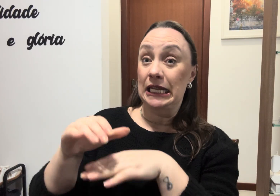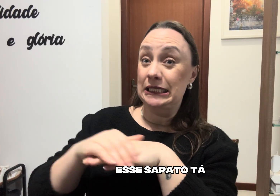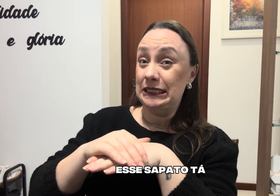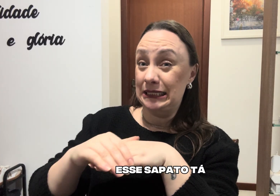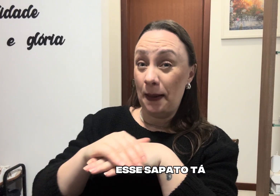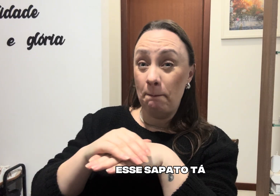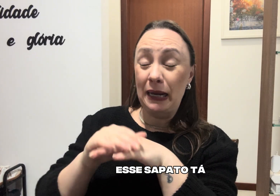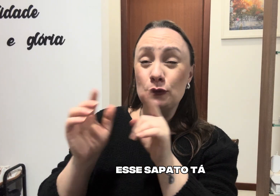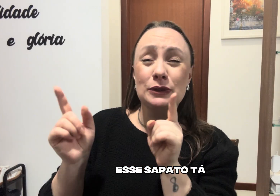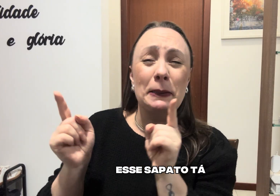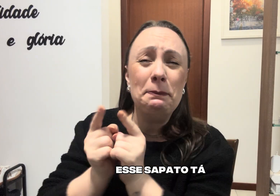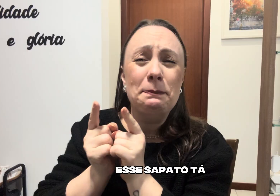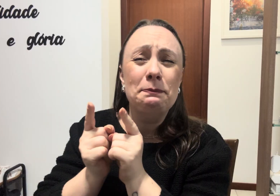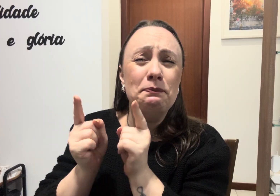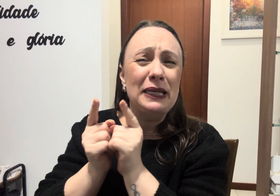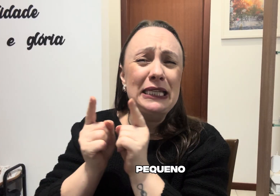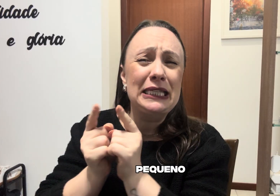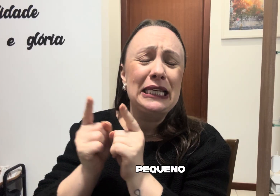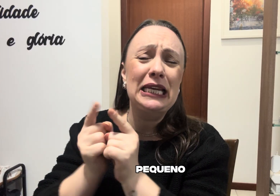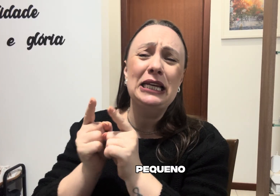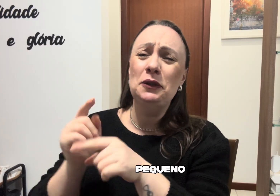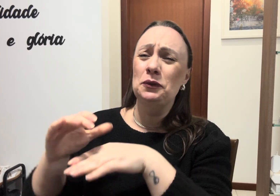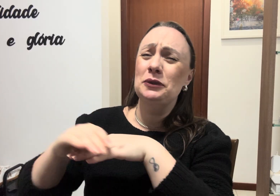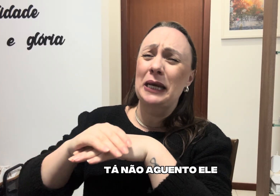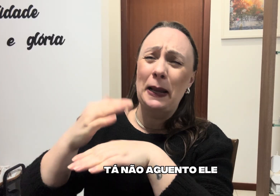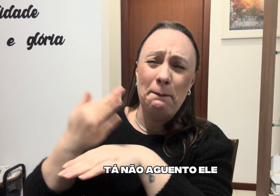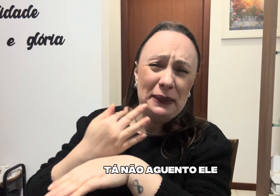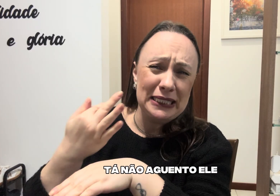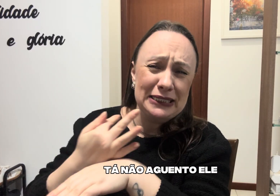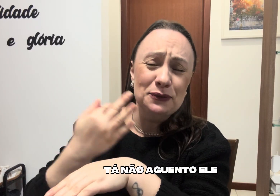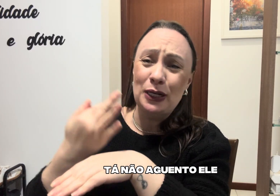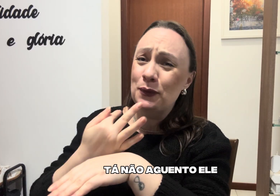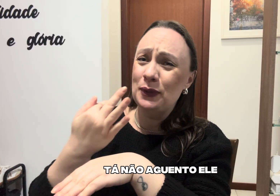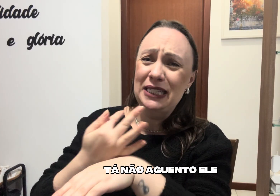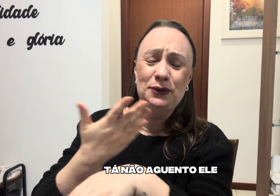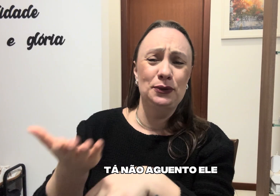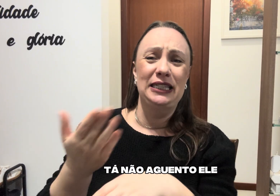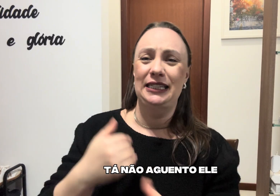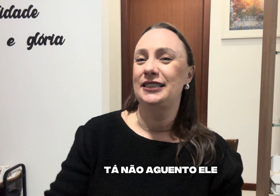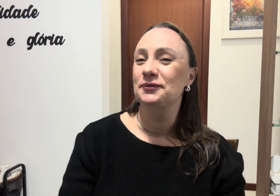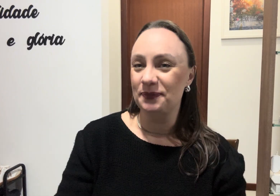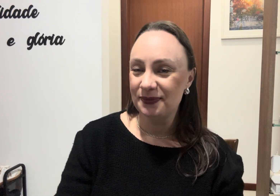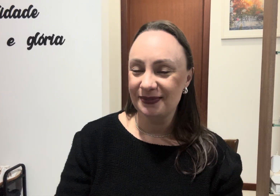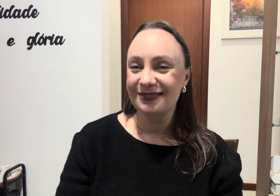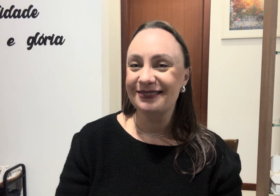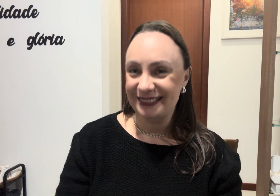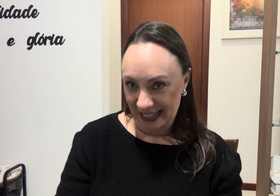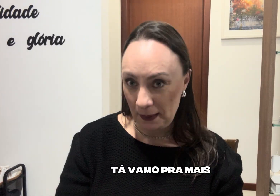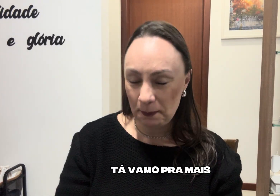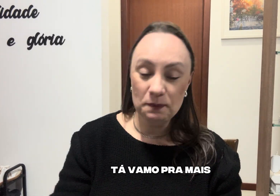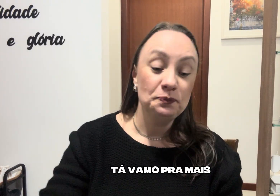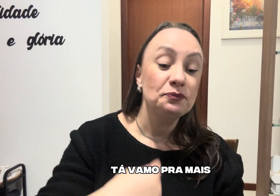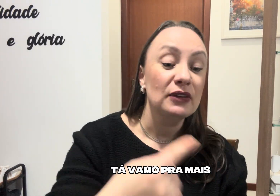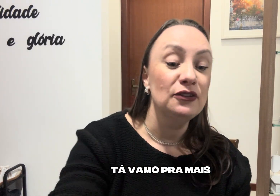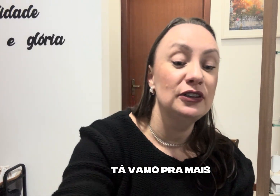esse sapato tá pequeno, tá? Não aguento ele, tá? Vamos